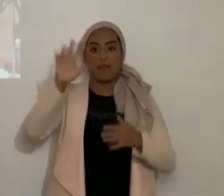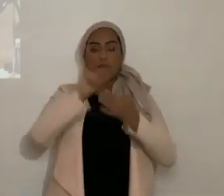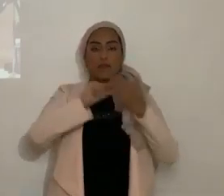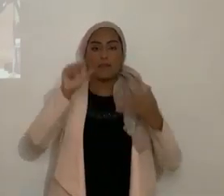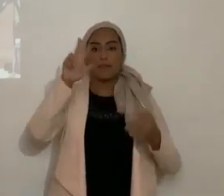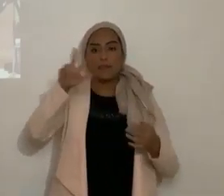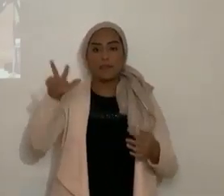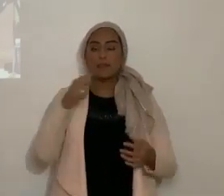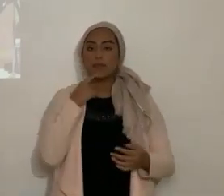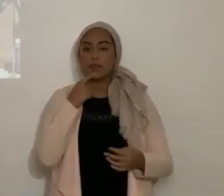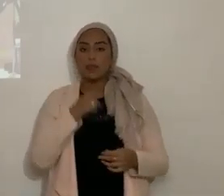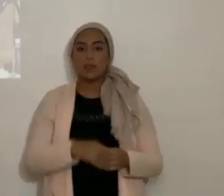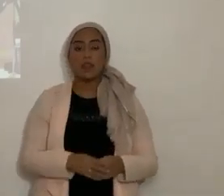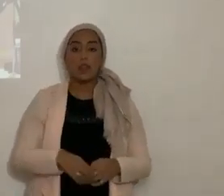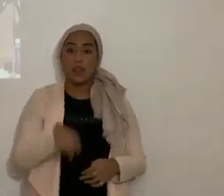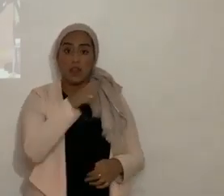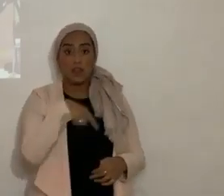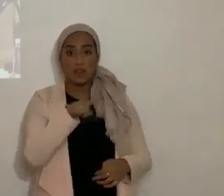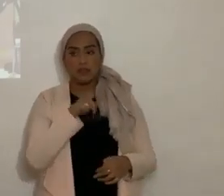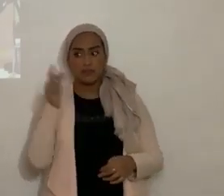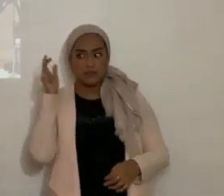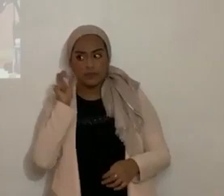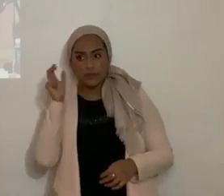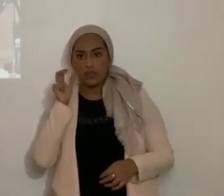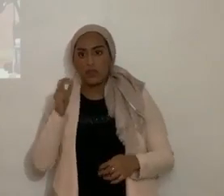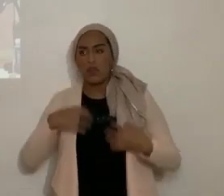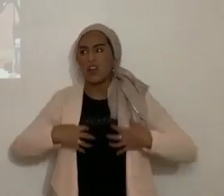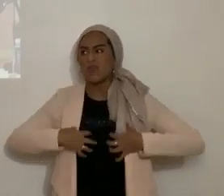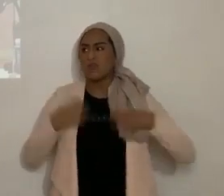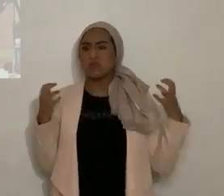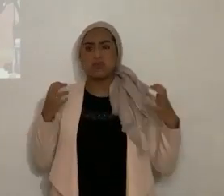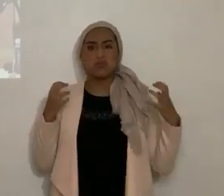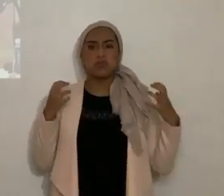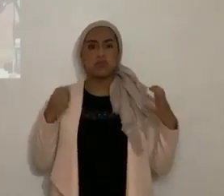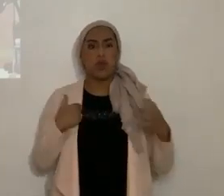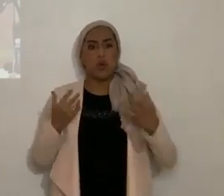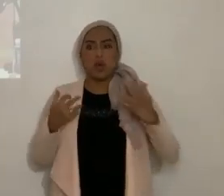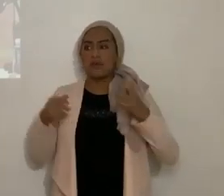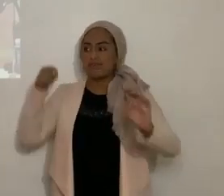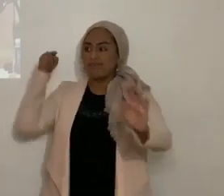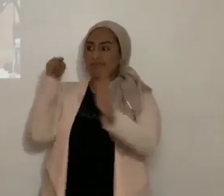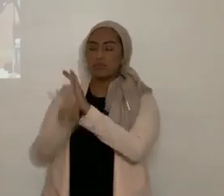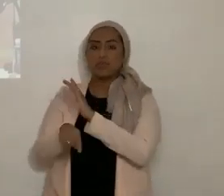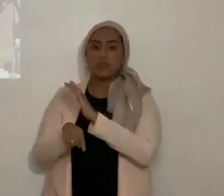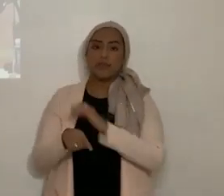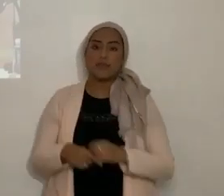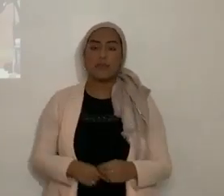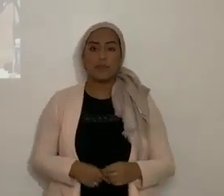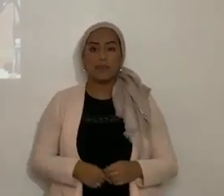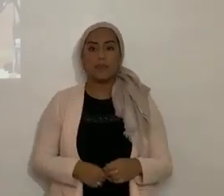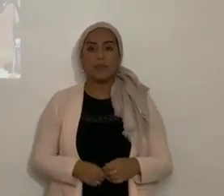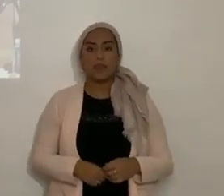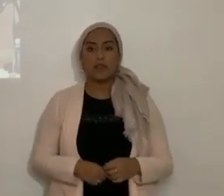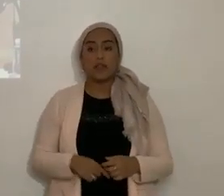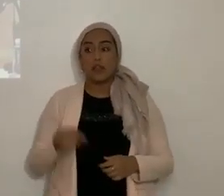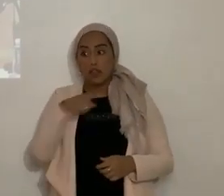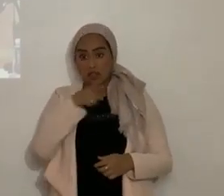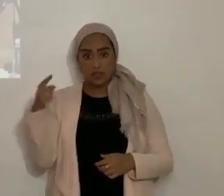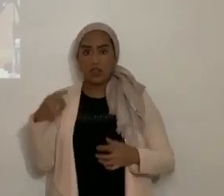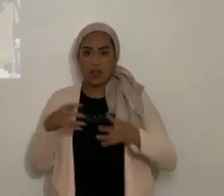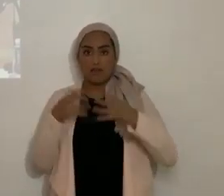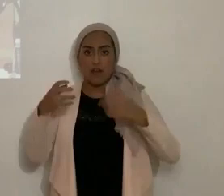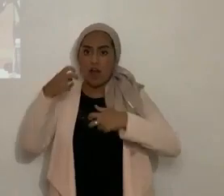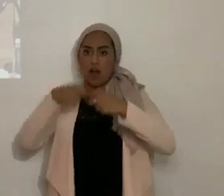33. Dice, ellos oyendo esto, se enfurecían y querían matarlos. O sea, la tribulación que estaban